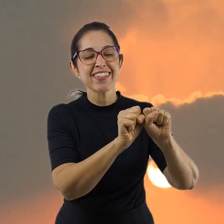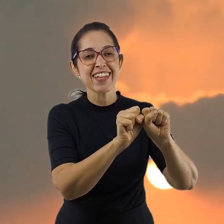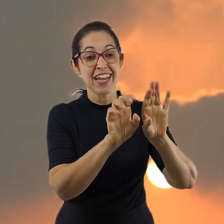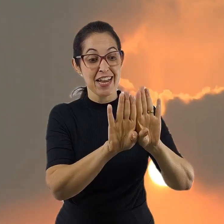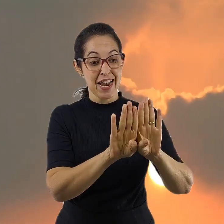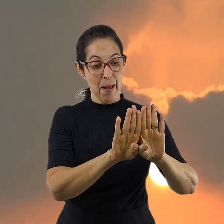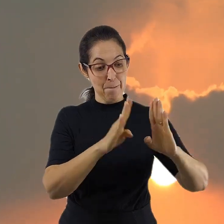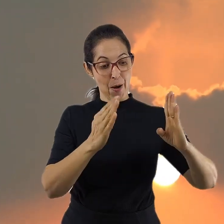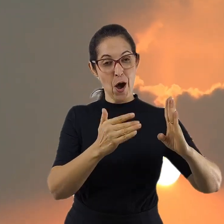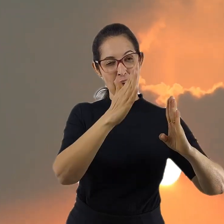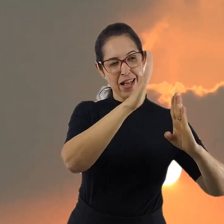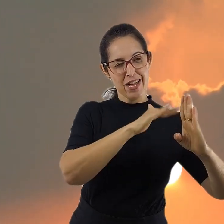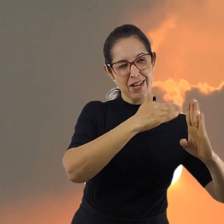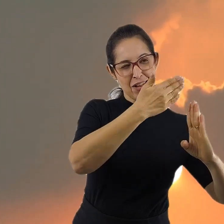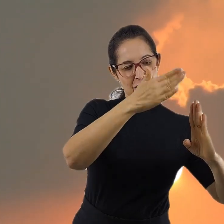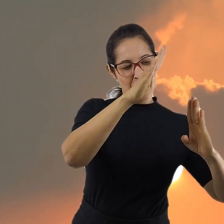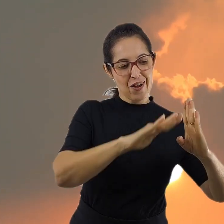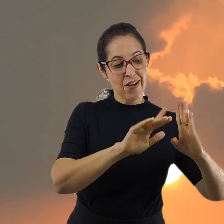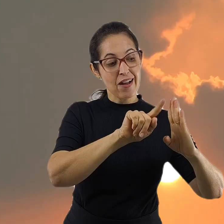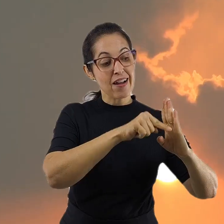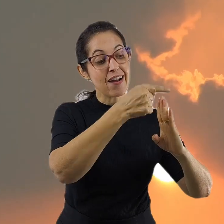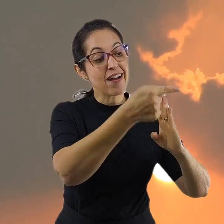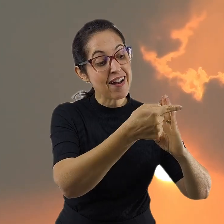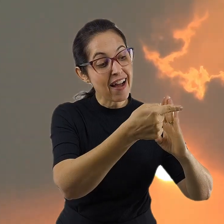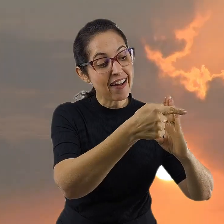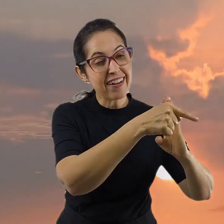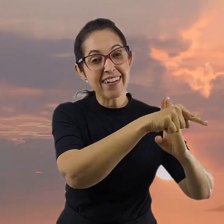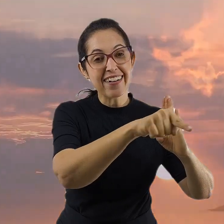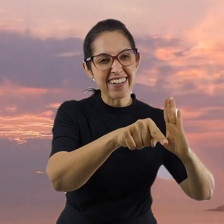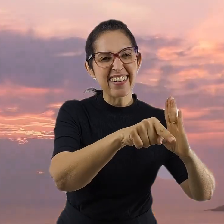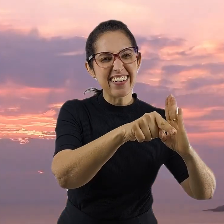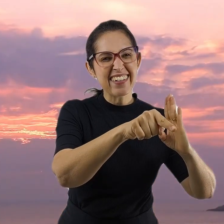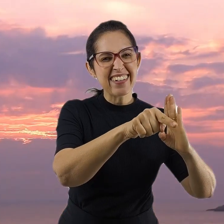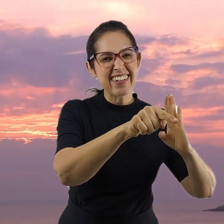porta lá fora. Israel não via, mas Deus via.